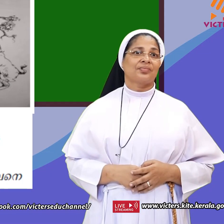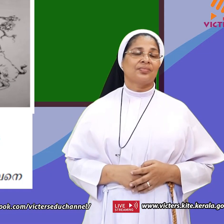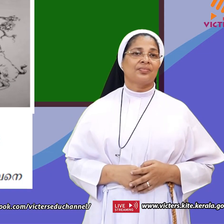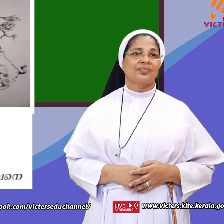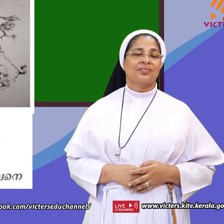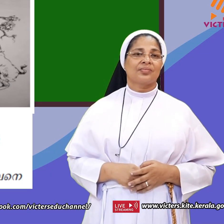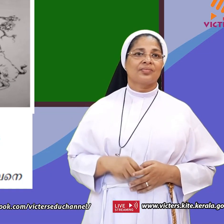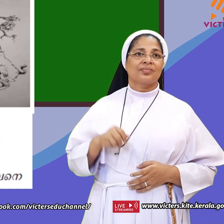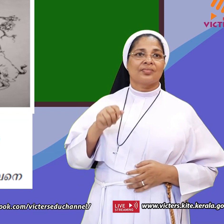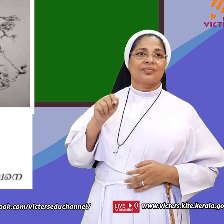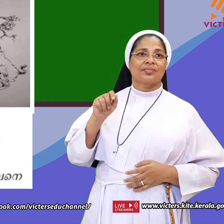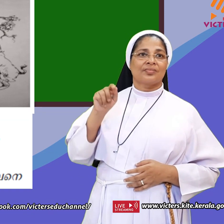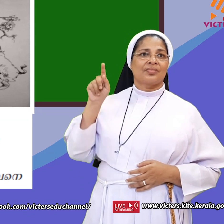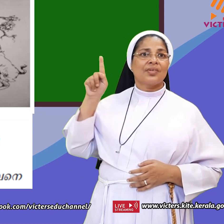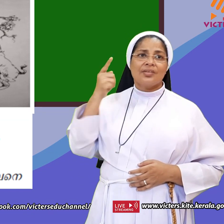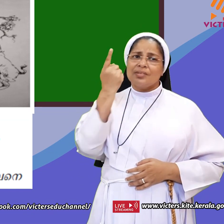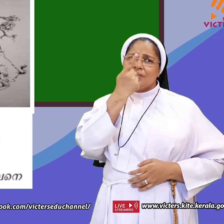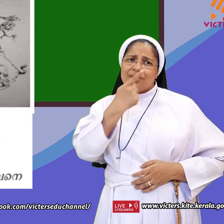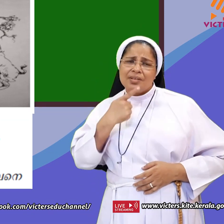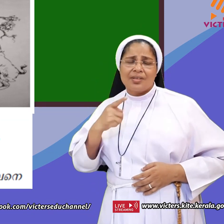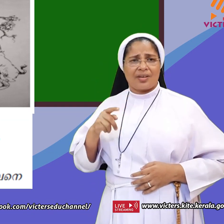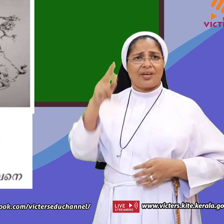ആ ചിത്രത്തിൻ്റെ ആശയവുമായി യോജിക്കുന്ന വരികളാണോ ഇത്?